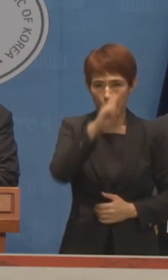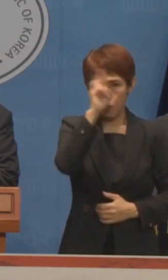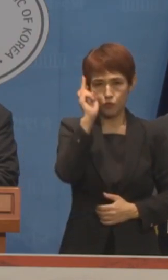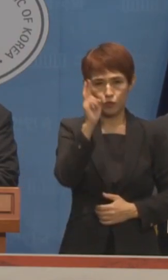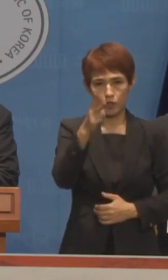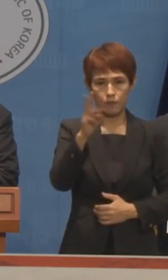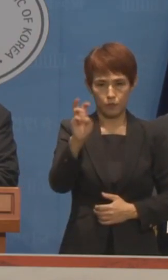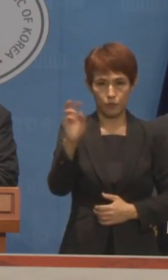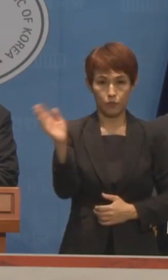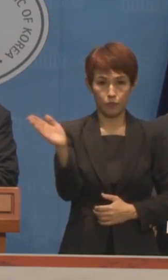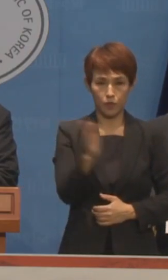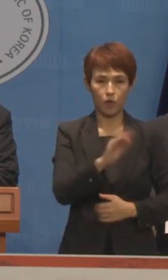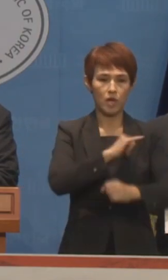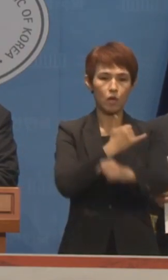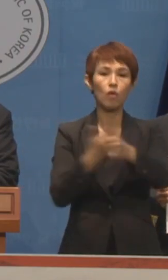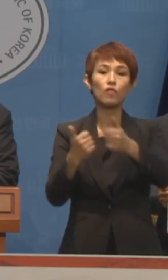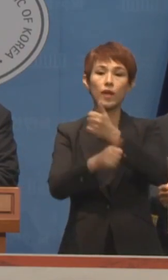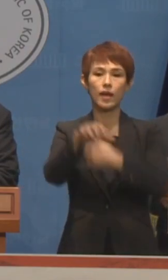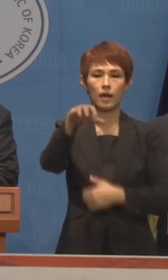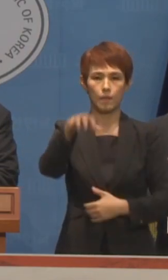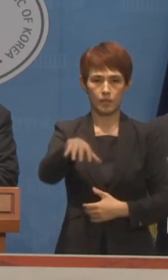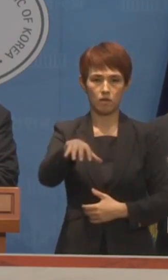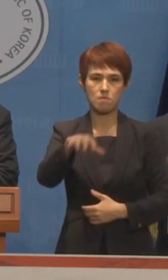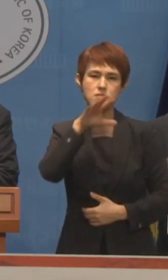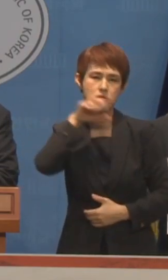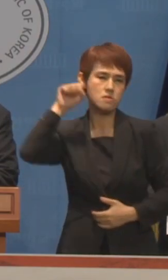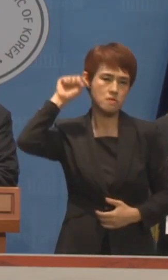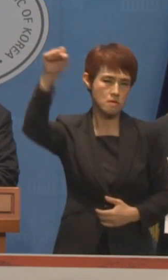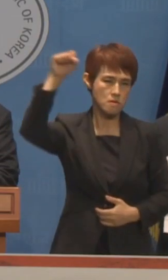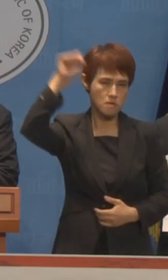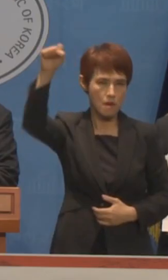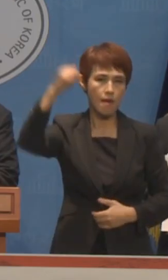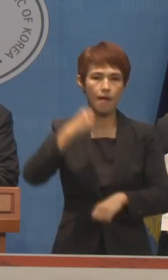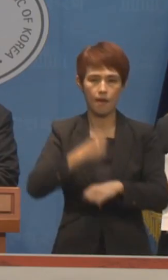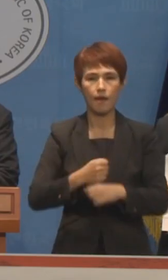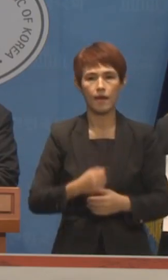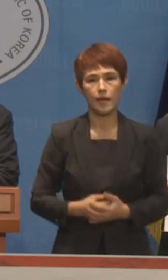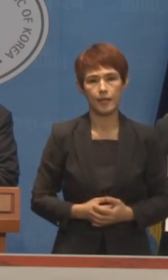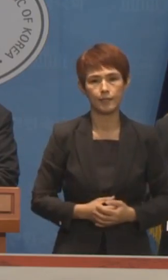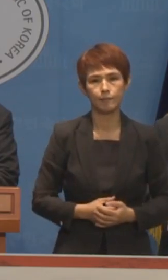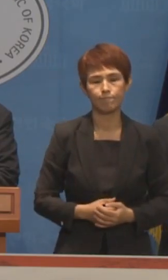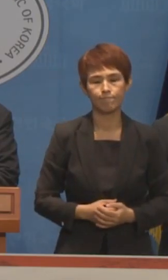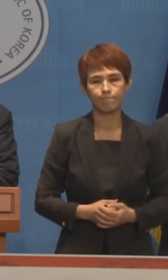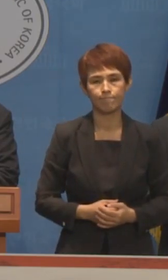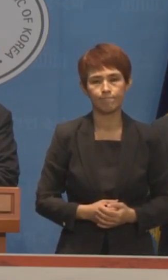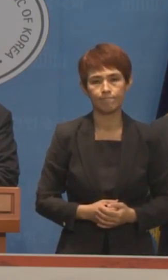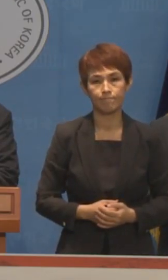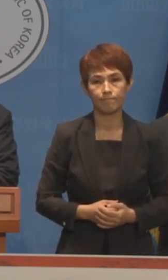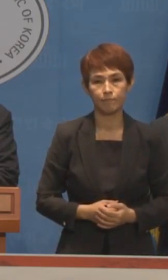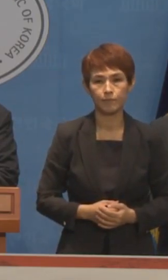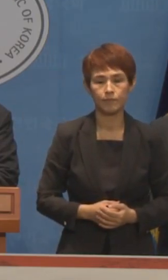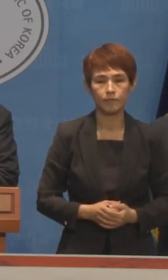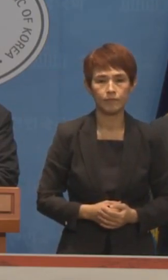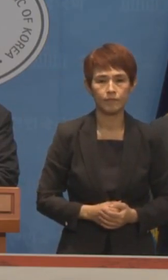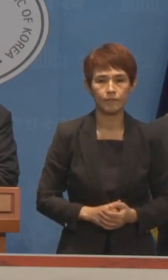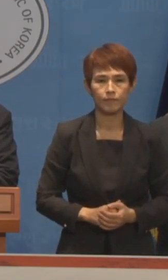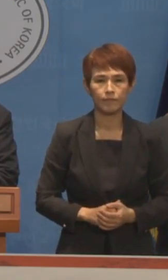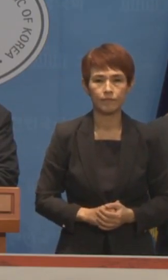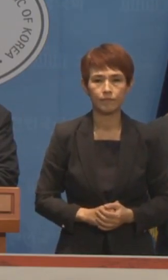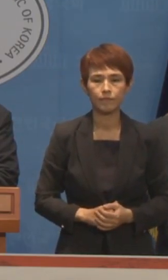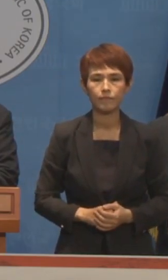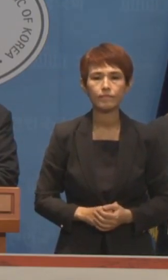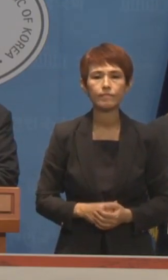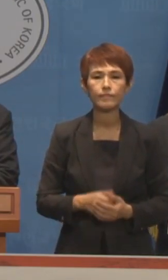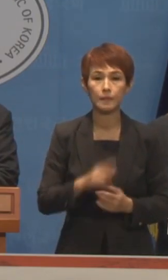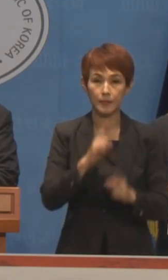반부터 국가인권위원회 앞에서 이에 대해서 규탄하고 국가인권위에 진정을 제출하는 그런 기자회견이 진행된다는